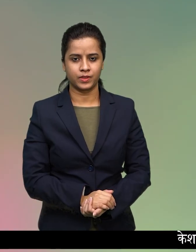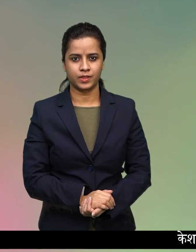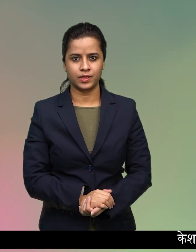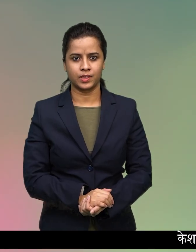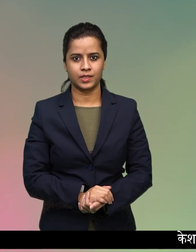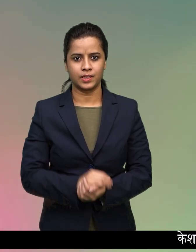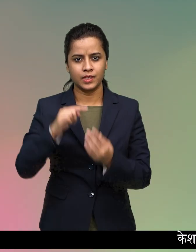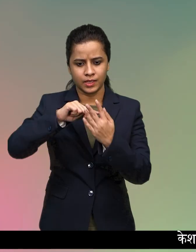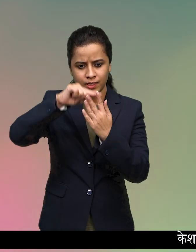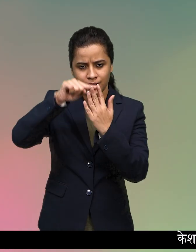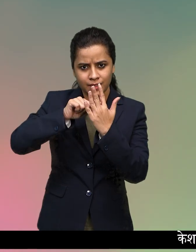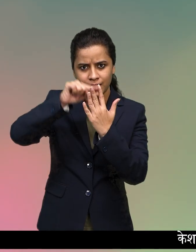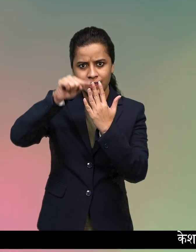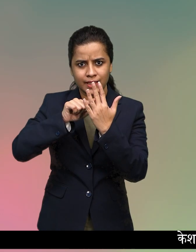केशवाहिन्या, कॅपिलरीज,